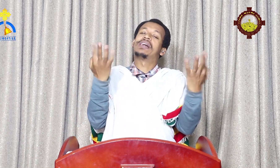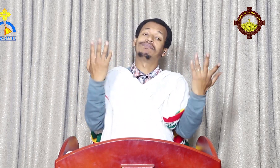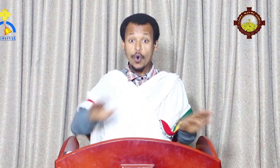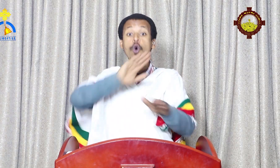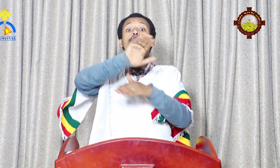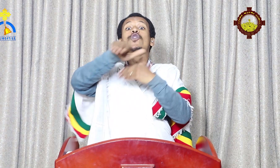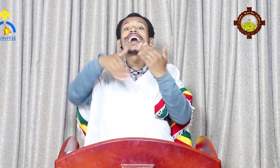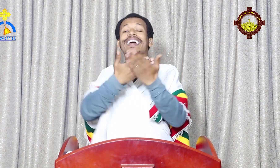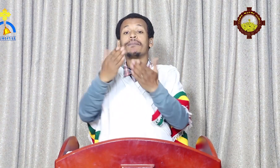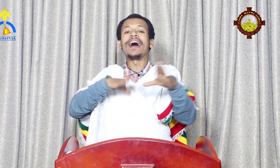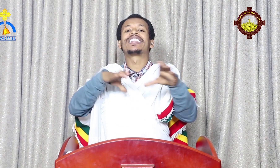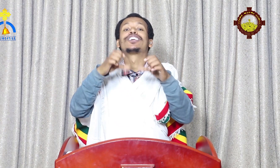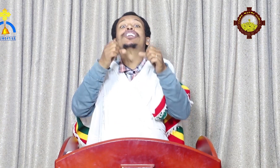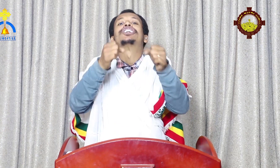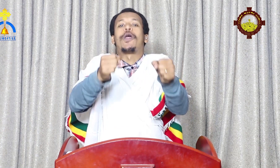የለም፣ ሁሉ ነገር ማድረግ ይችላል።